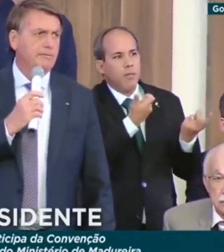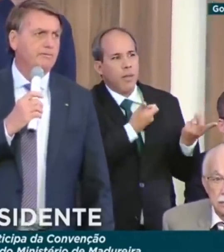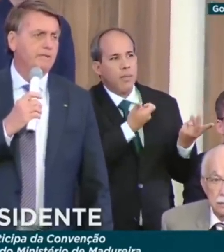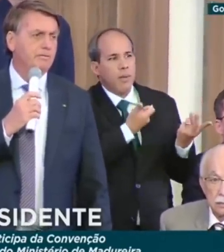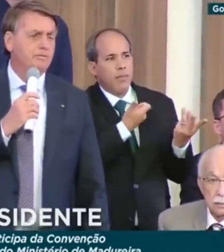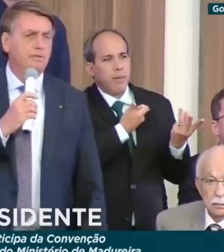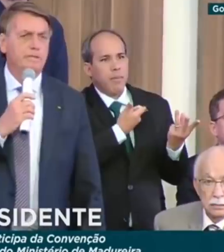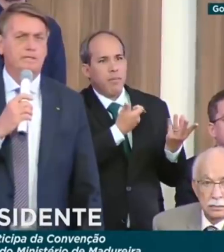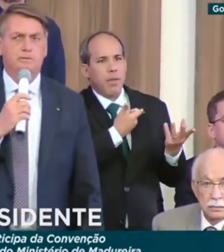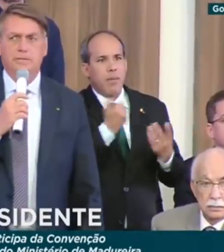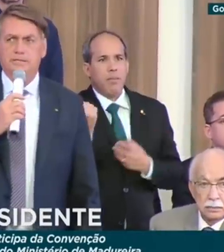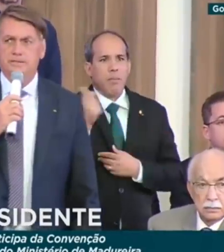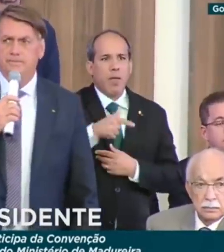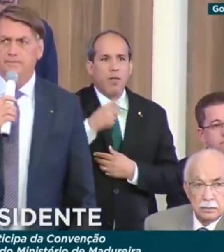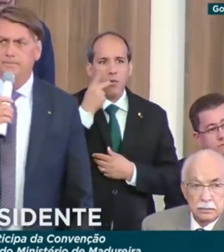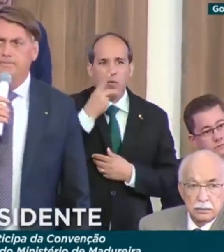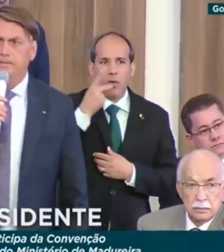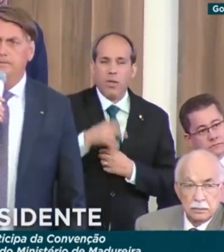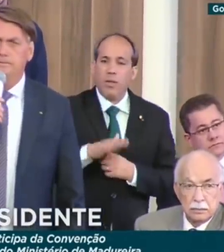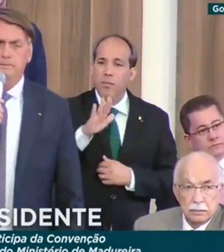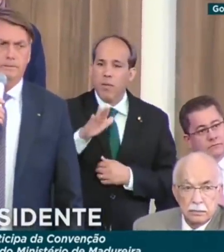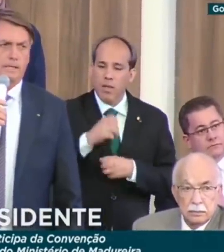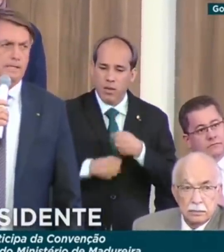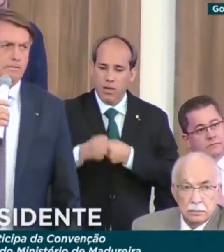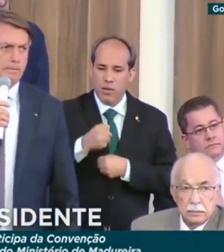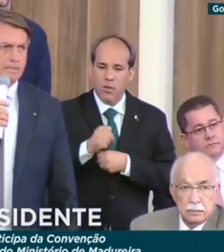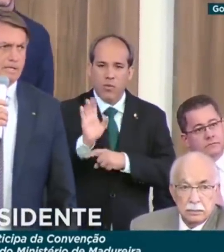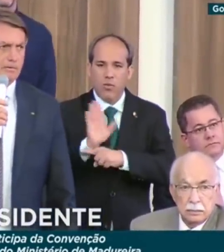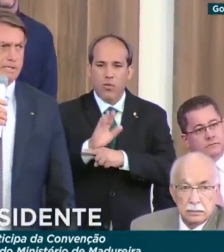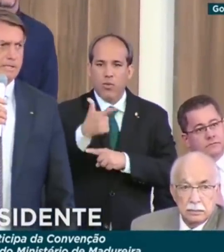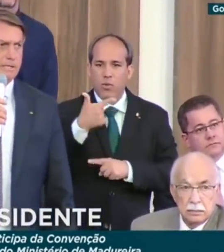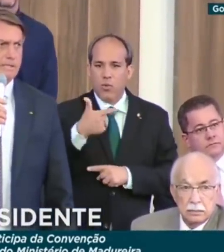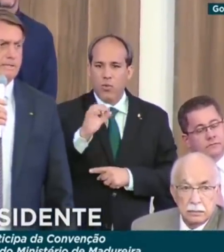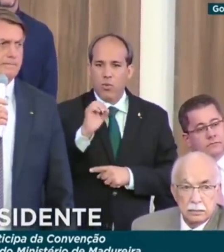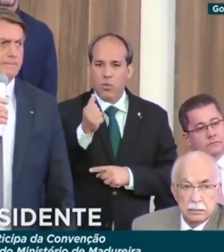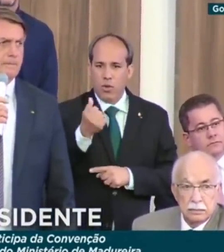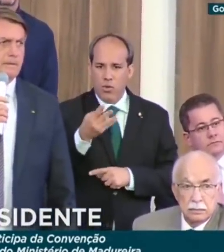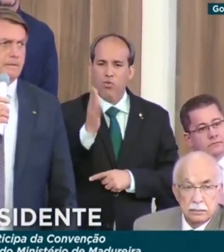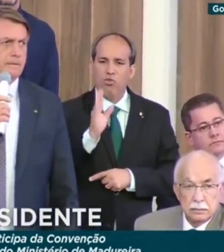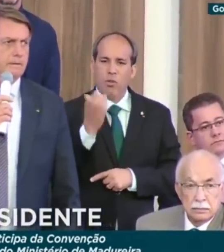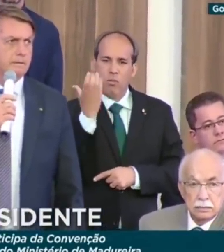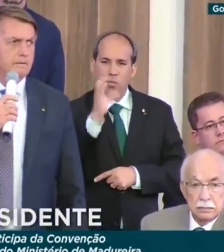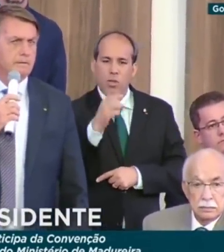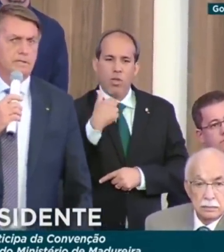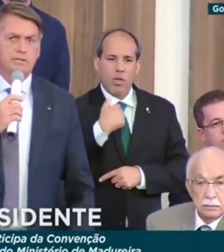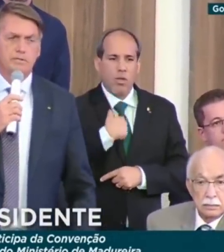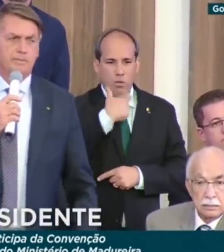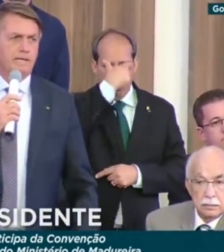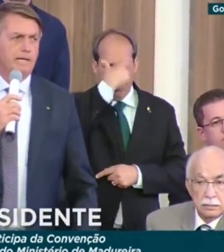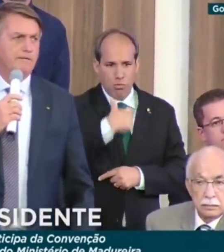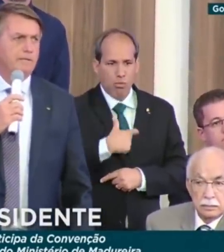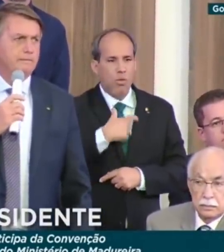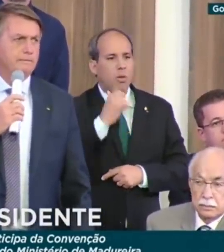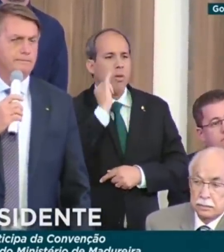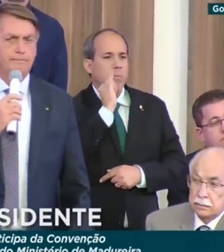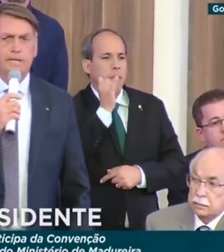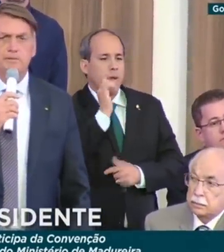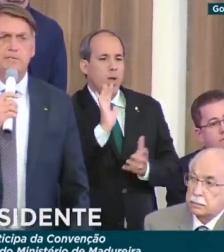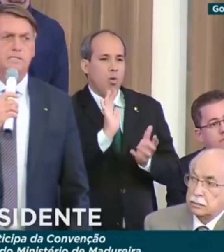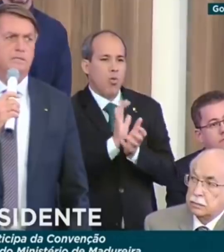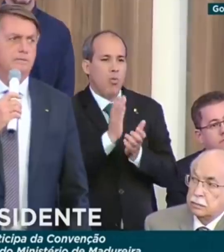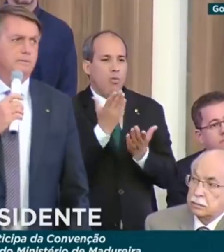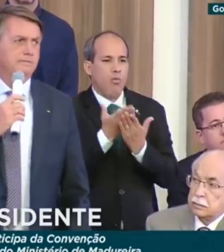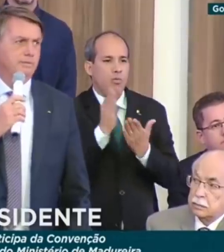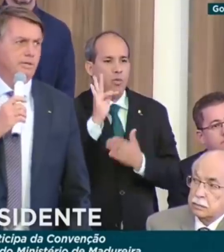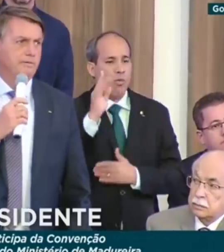Mas tem um vídeo de 2014, eu na Academia Militar das Agulhas Negras, dirigindo a palavra para